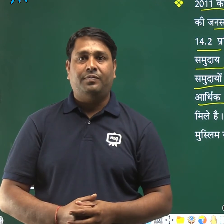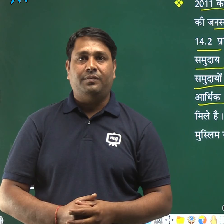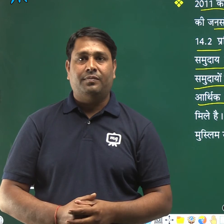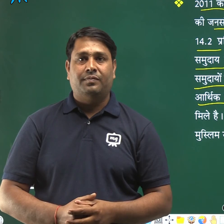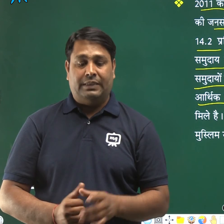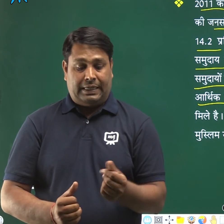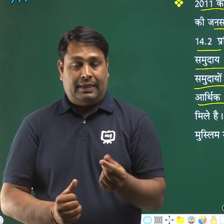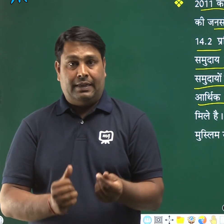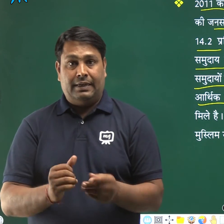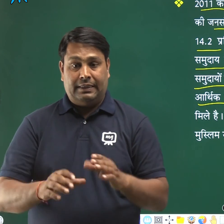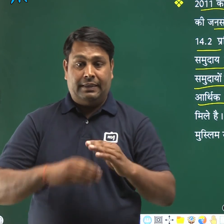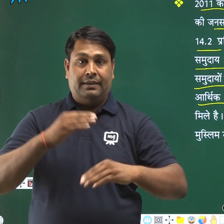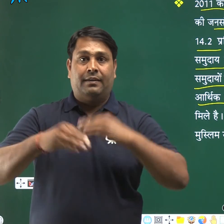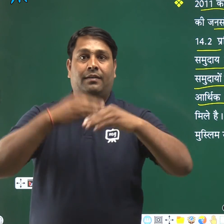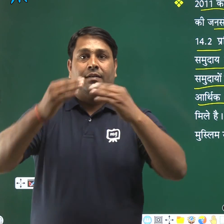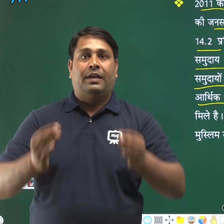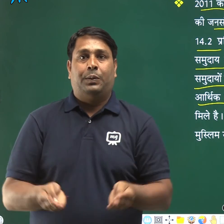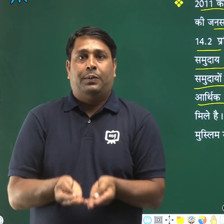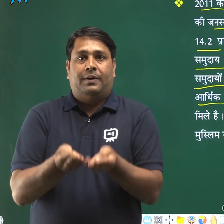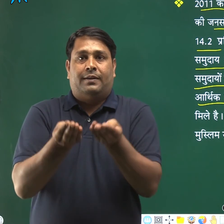आर्थिक विकास के